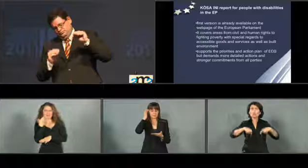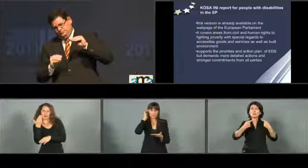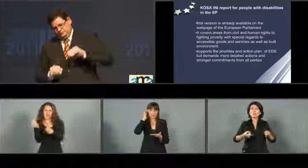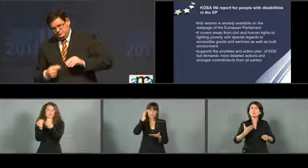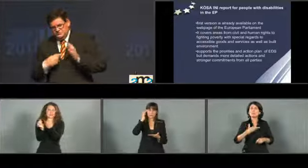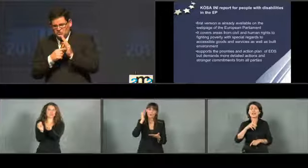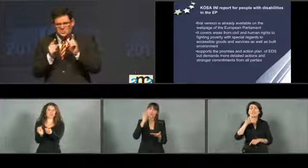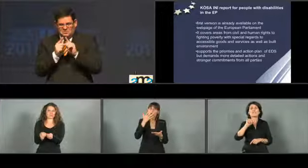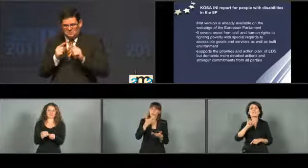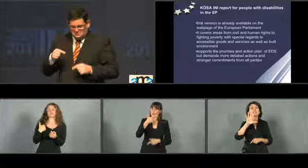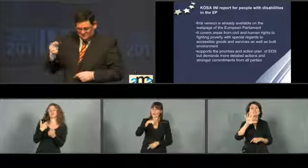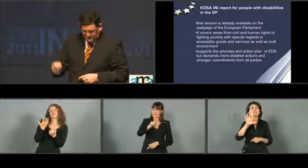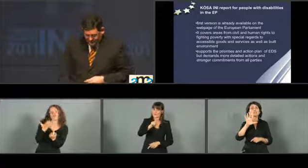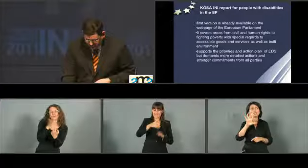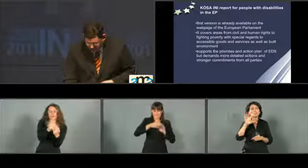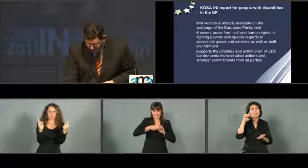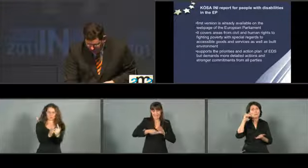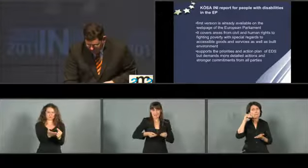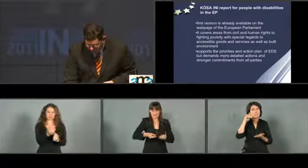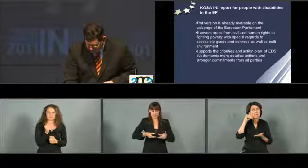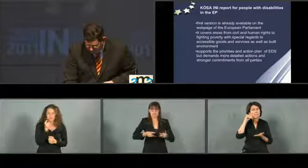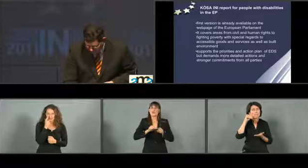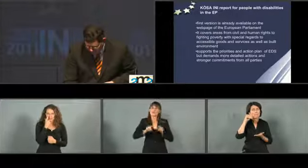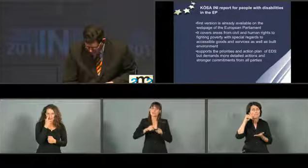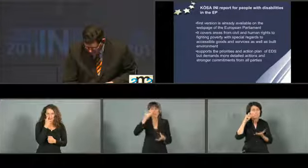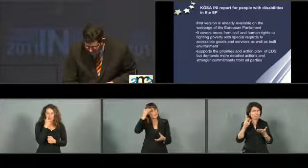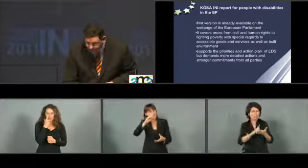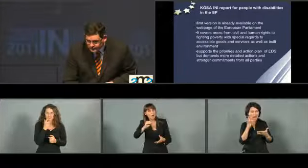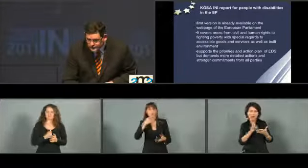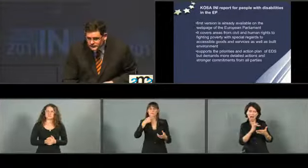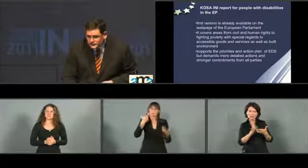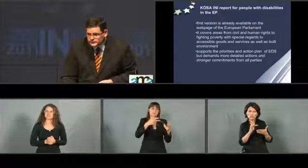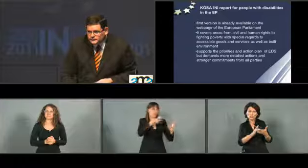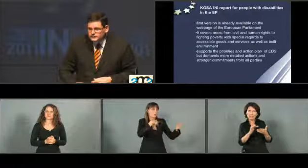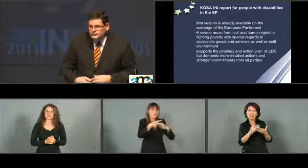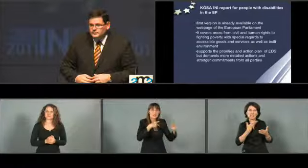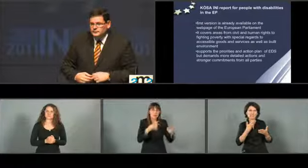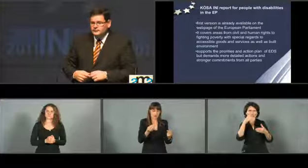pages de remarques qui sont ajoutées, d'ajouts, de modifications.